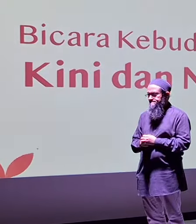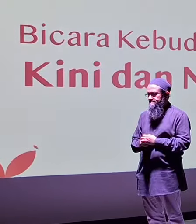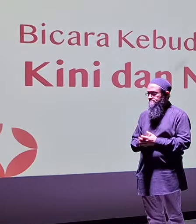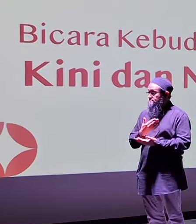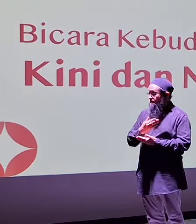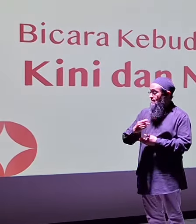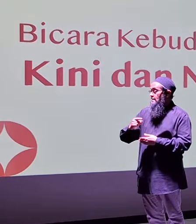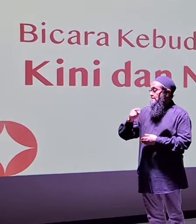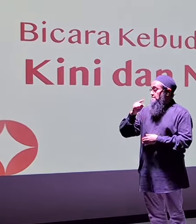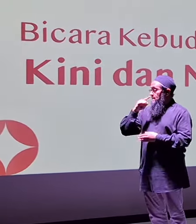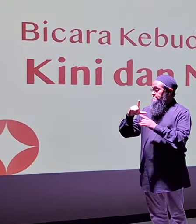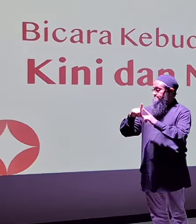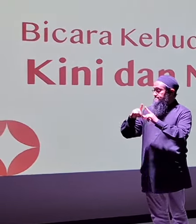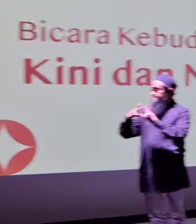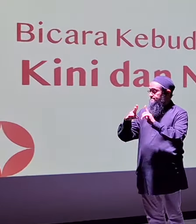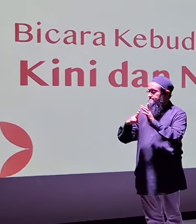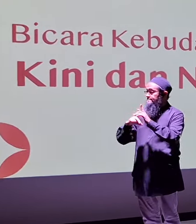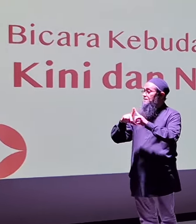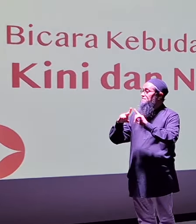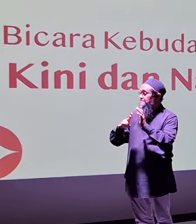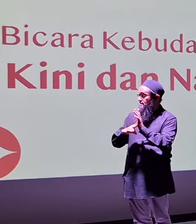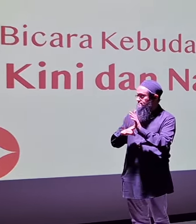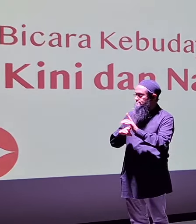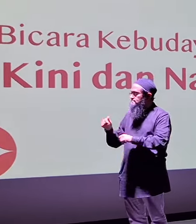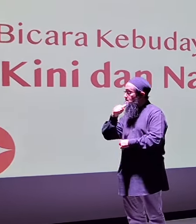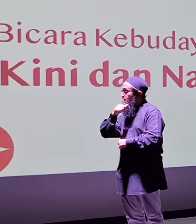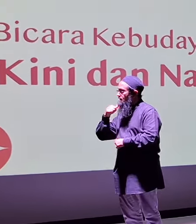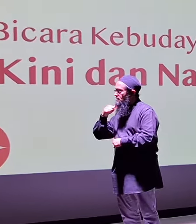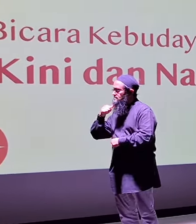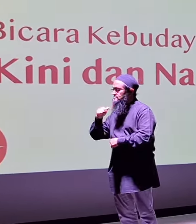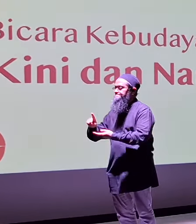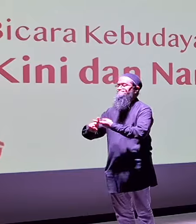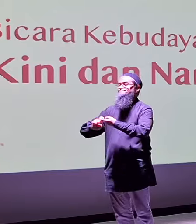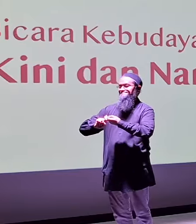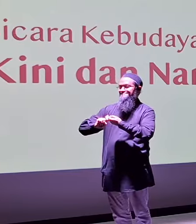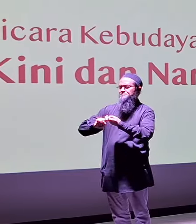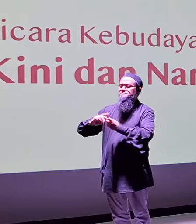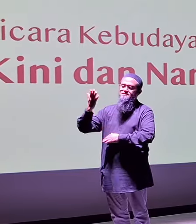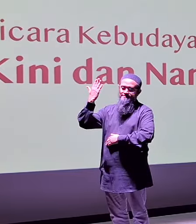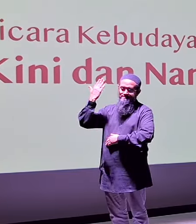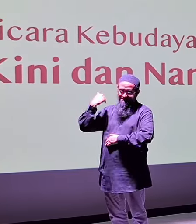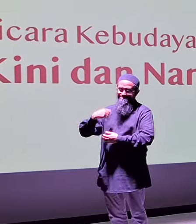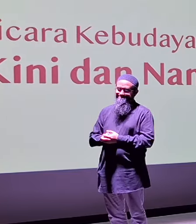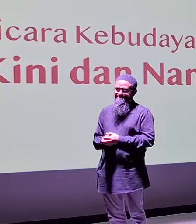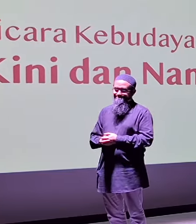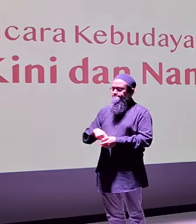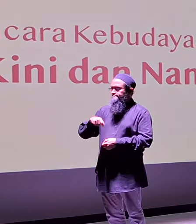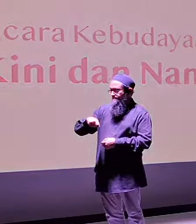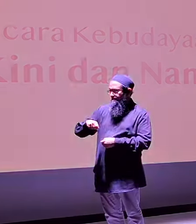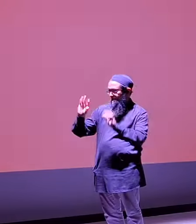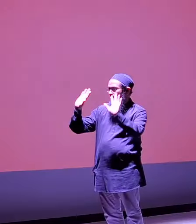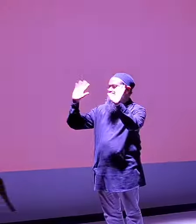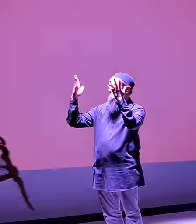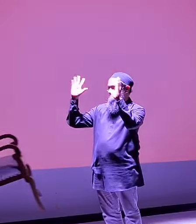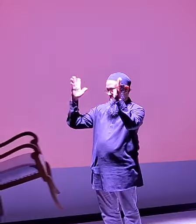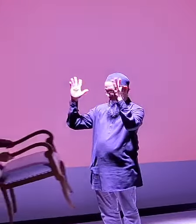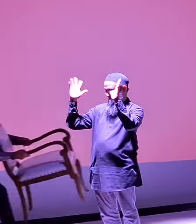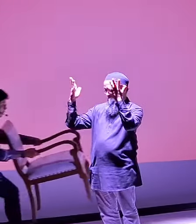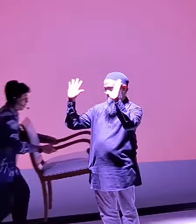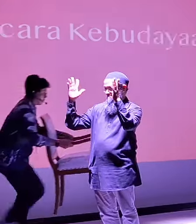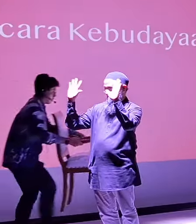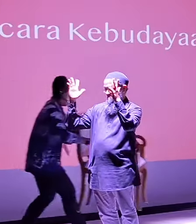seorang sahabat dari Bapak Anies Baswedan. Langsung saja berikan sambutan yang meriah untuk Afnan